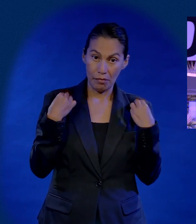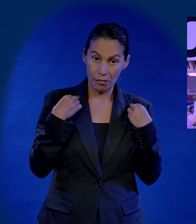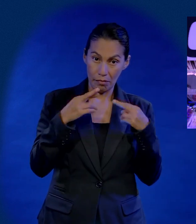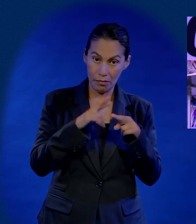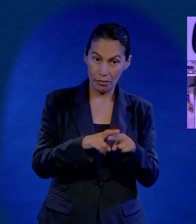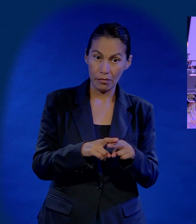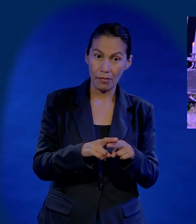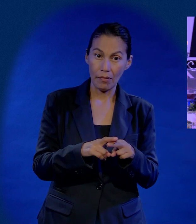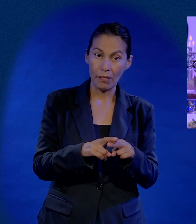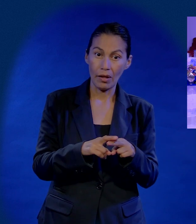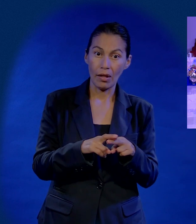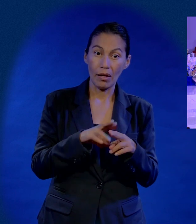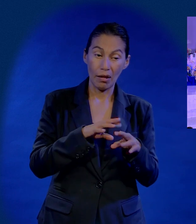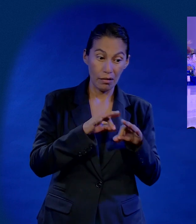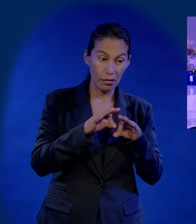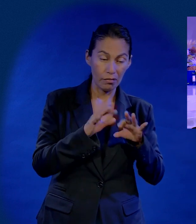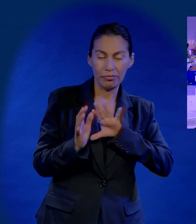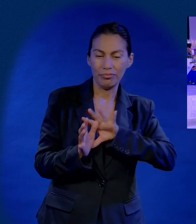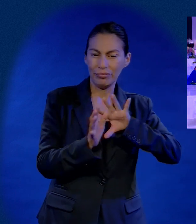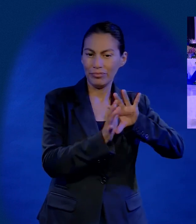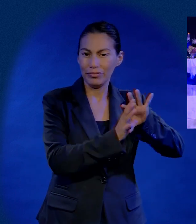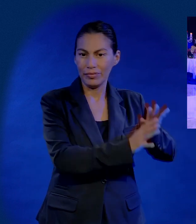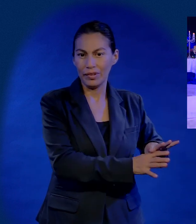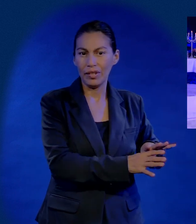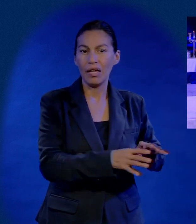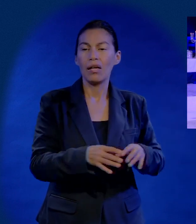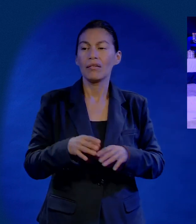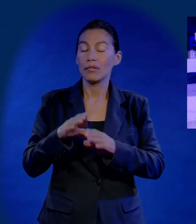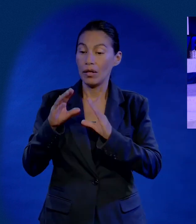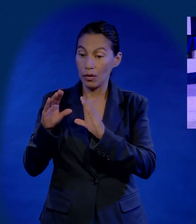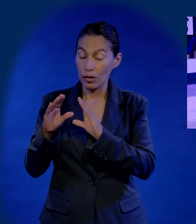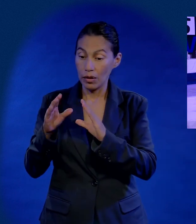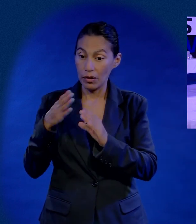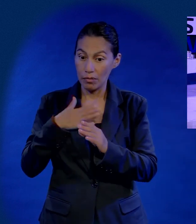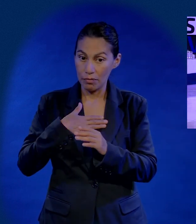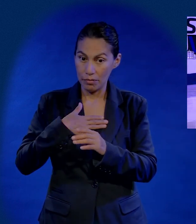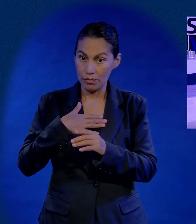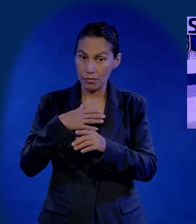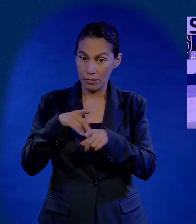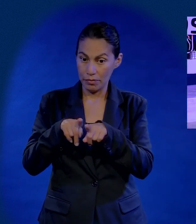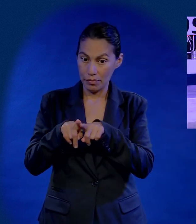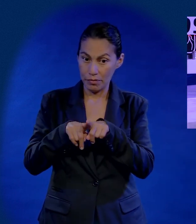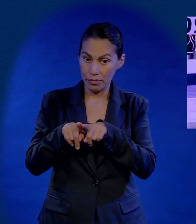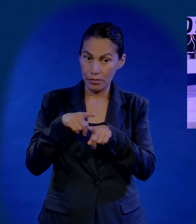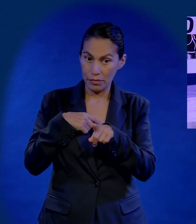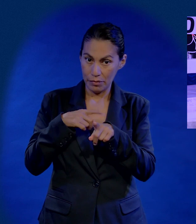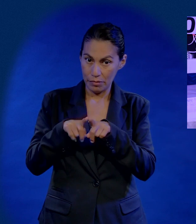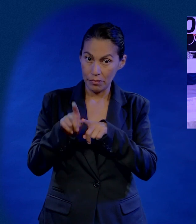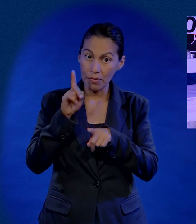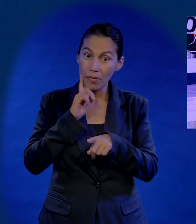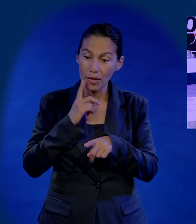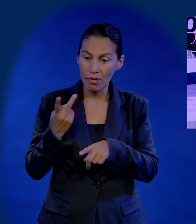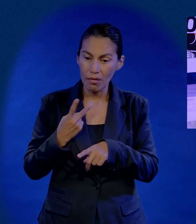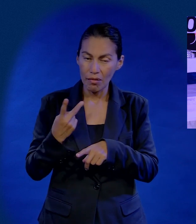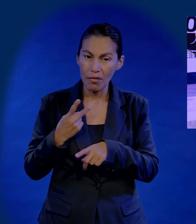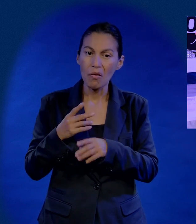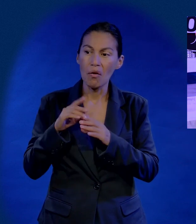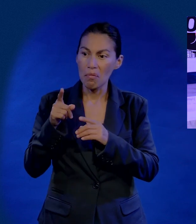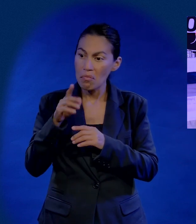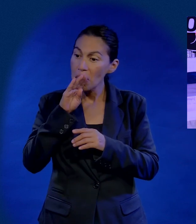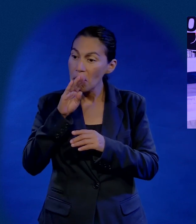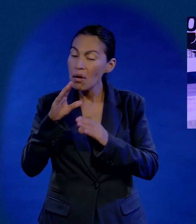dejó su profesión para encargarse de mi hermana y de mí desde muy chiquitos. A veces, un día que estaban hablando de